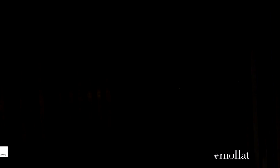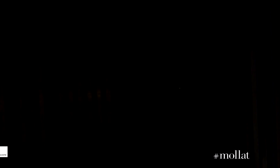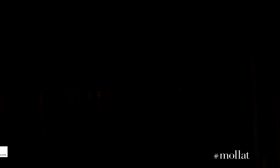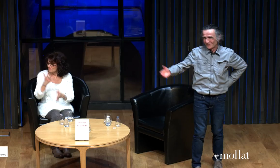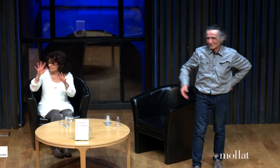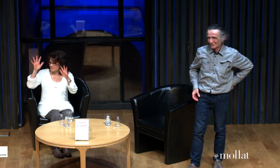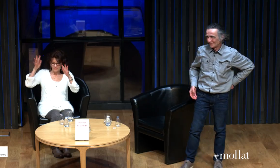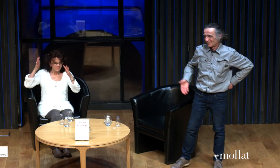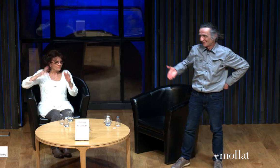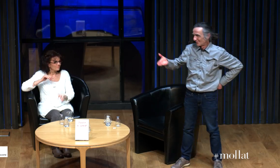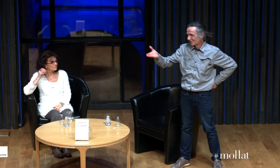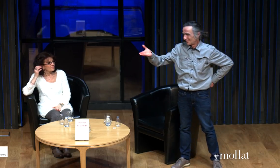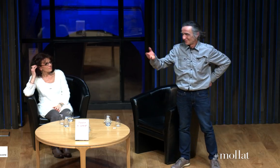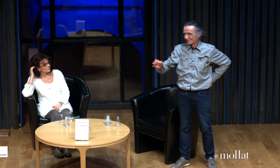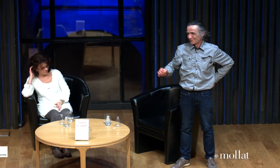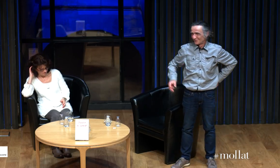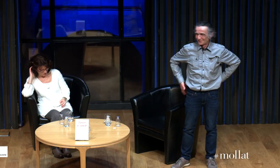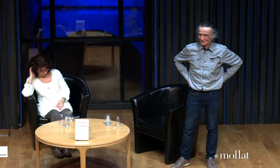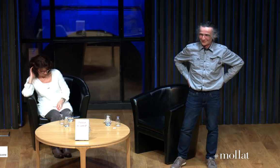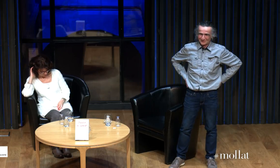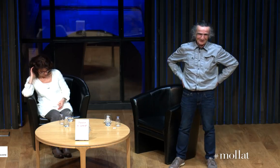un peu mon histoire et le contexte, donc j'étais un peu long.